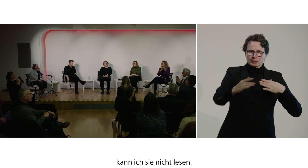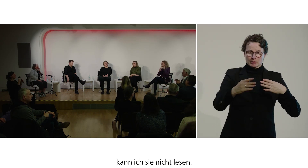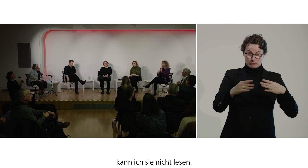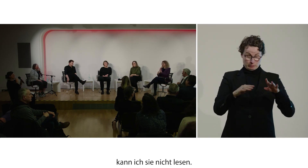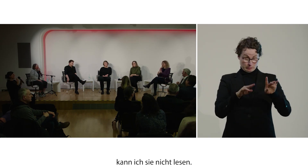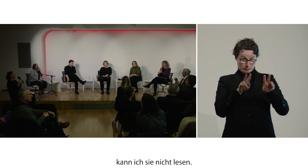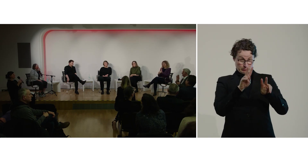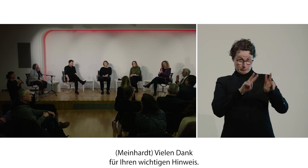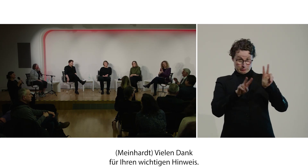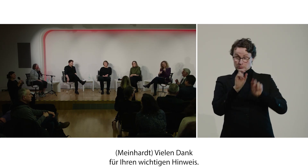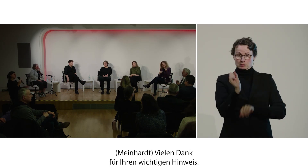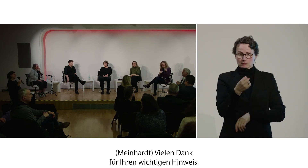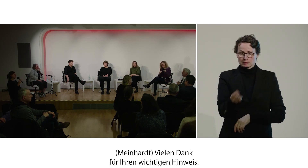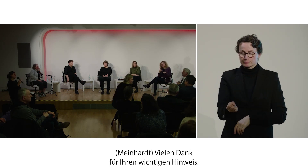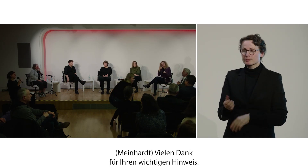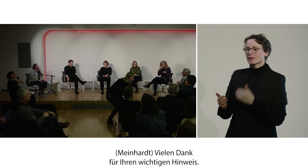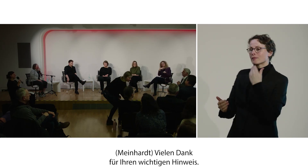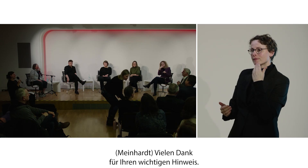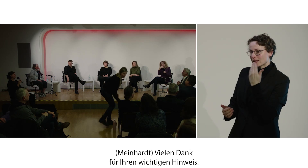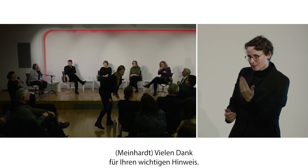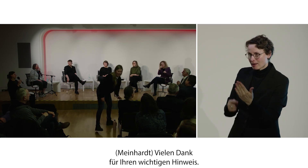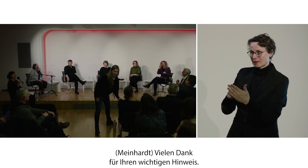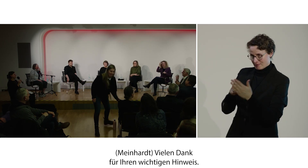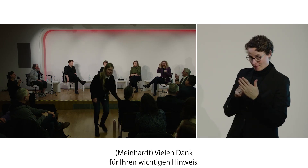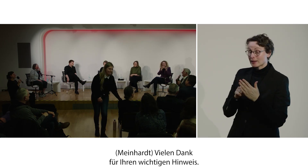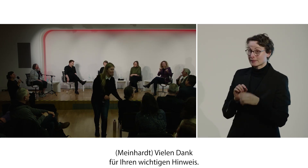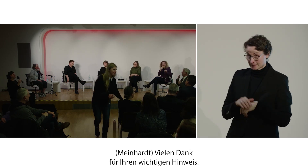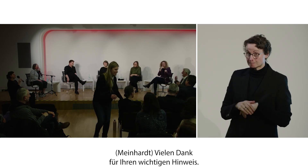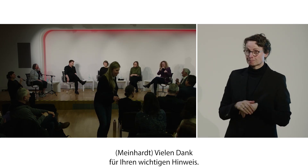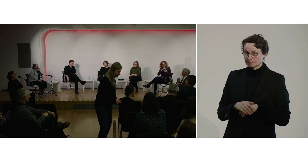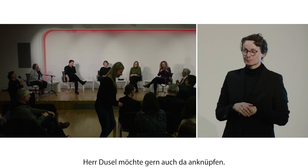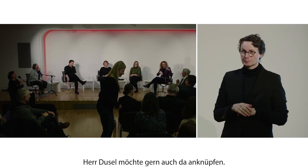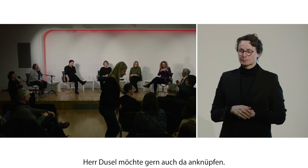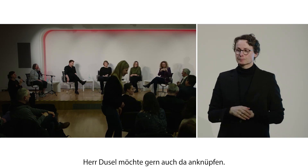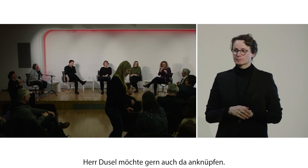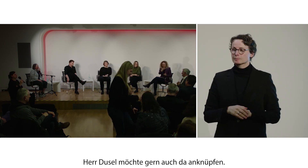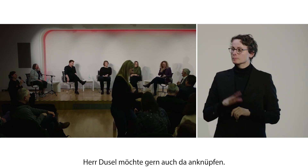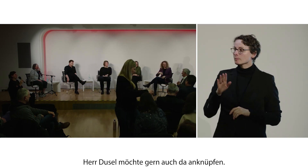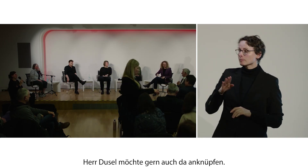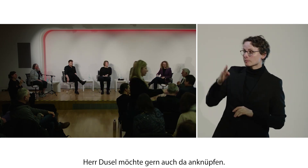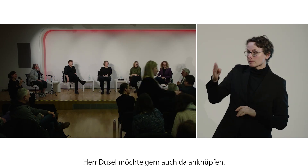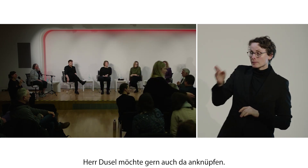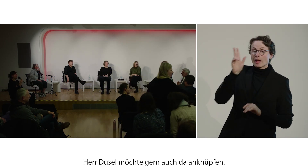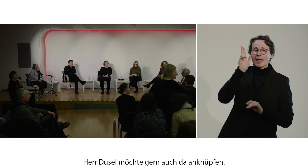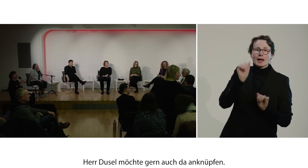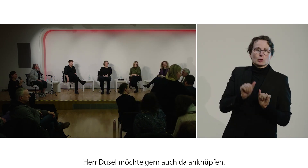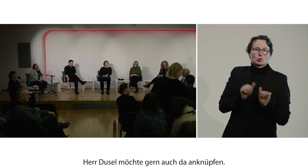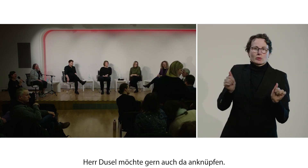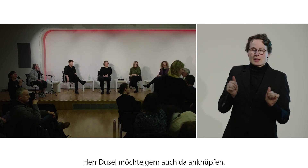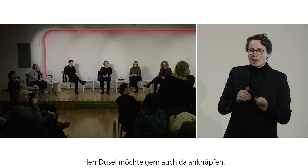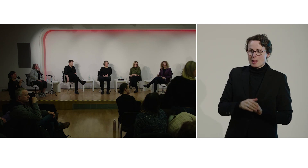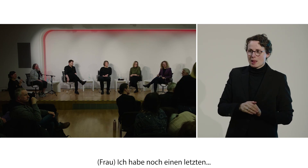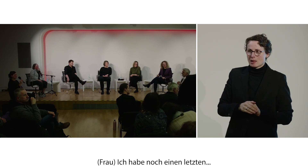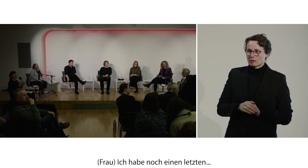kann ich sie nicht lesen. Vielen Dank für Ihren wichtigen Hinweis. Ja, Herr Dusel möchte gerne auch